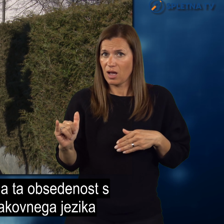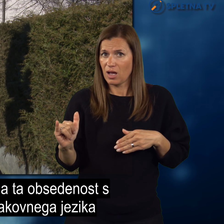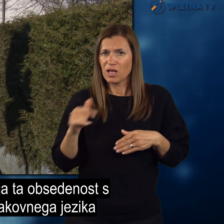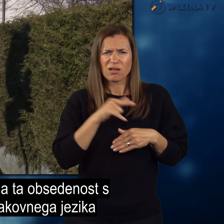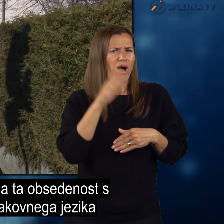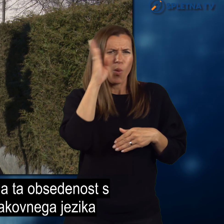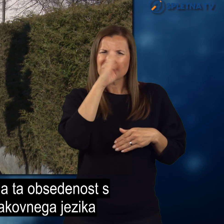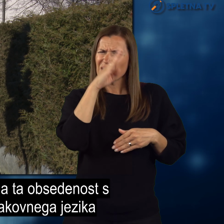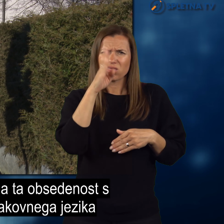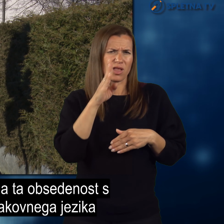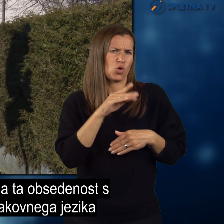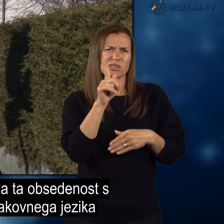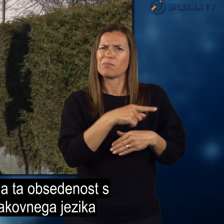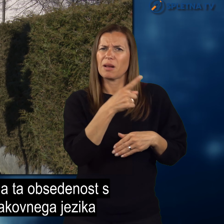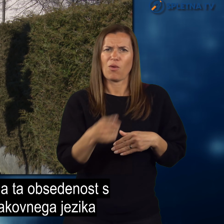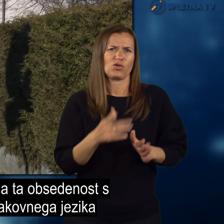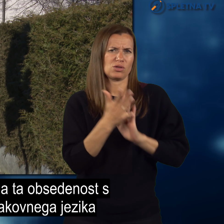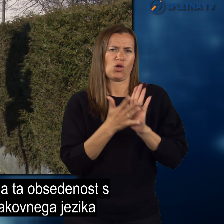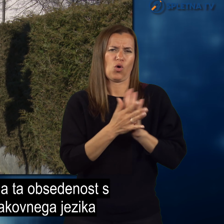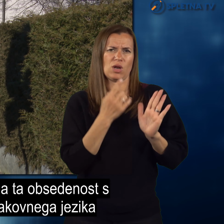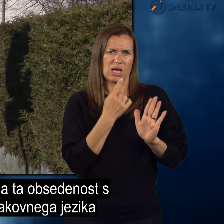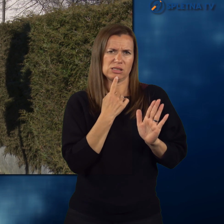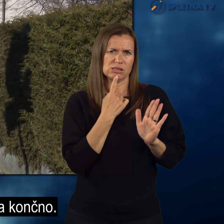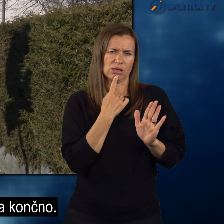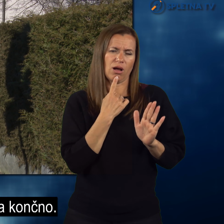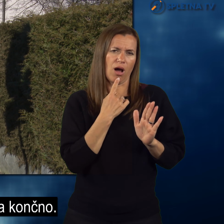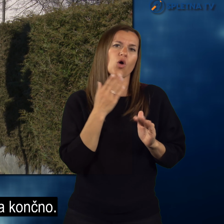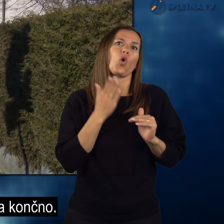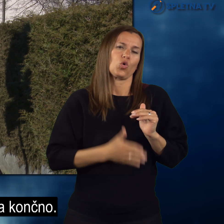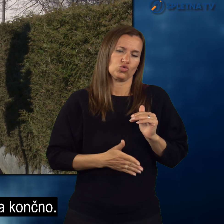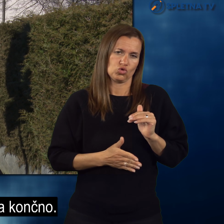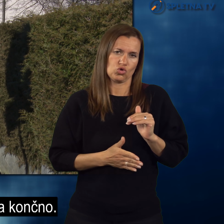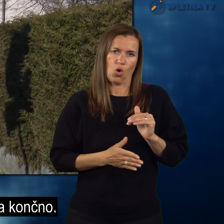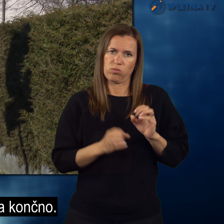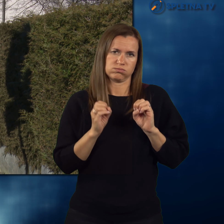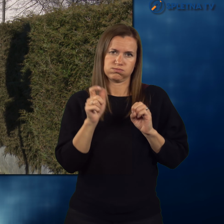ta obsedenost s prepovedjo znakovnega jezika popustila končno.